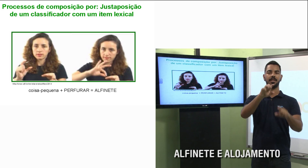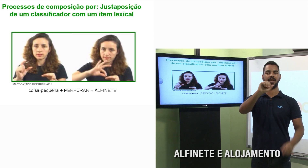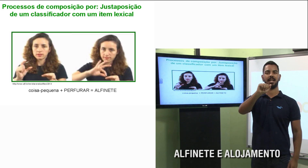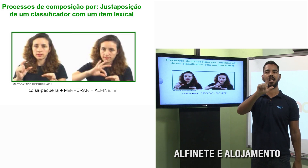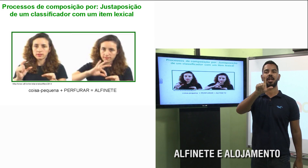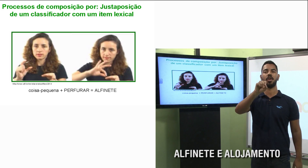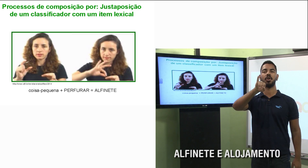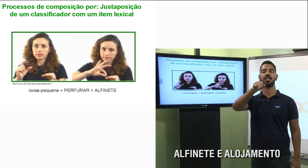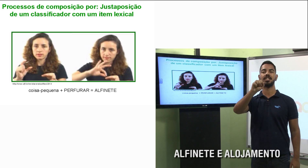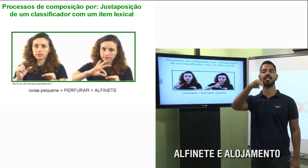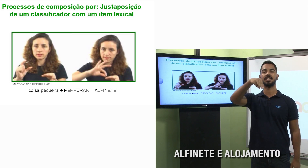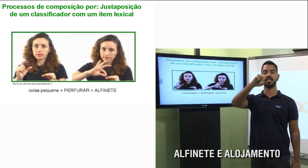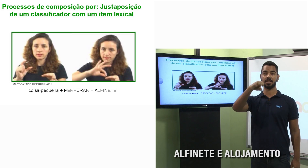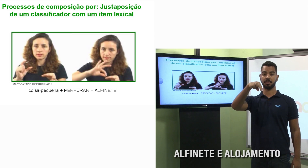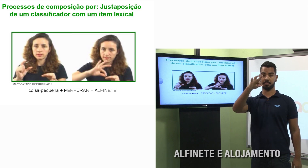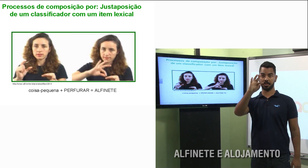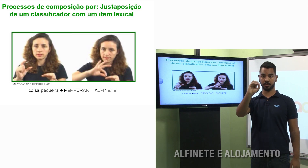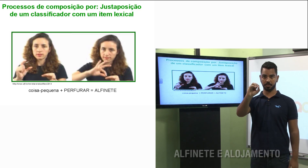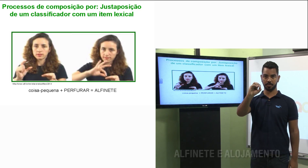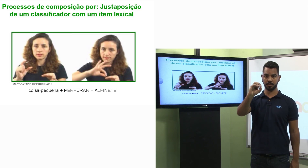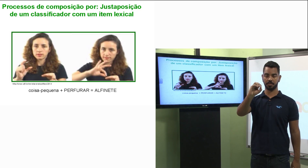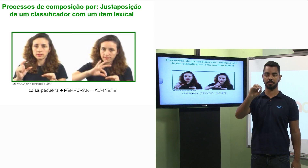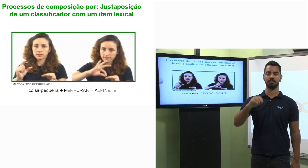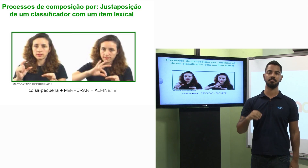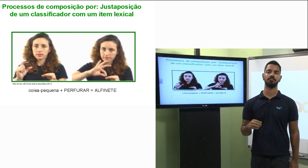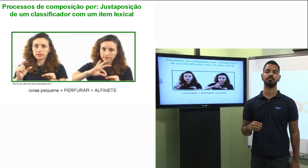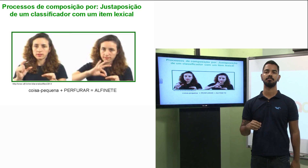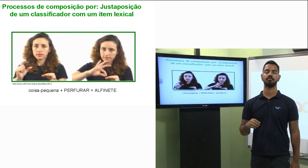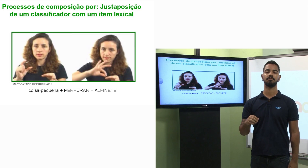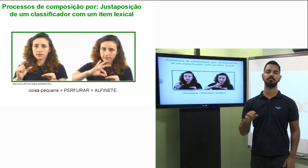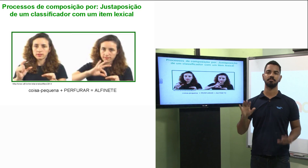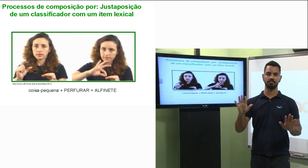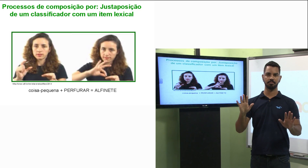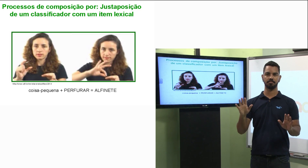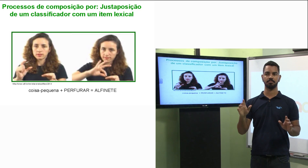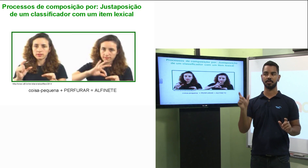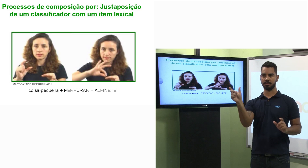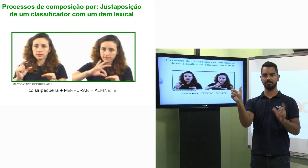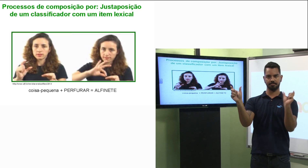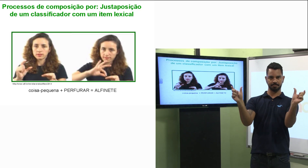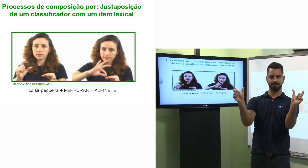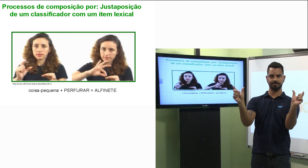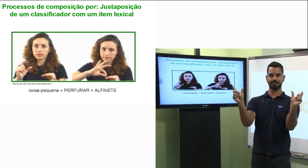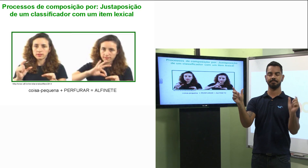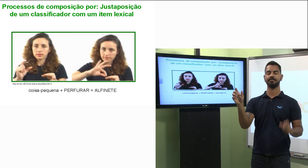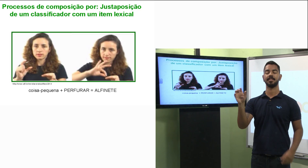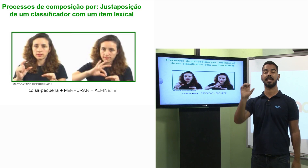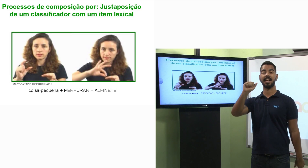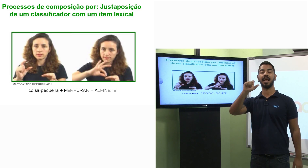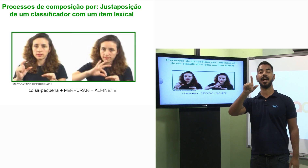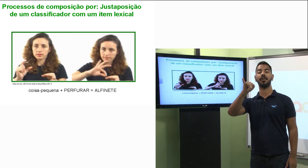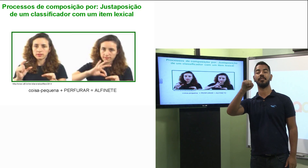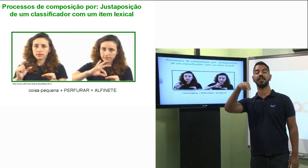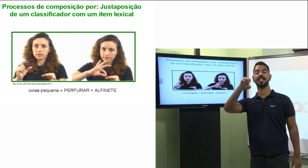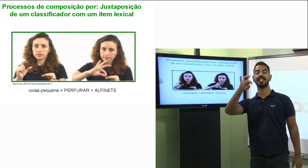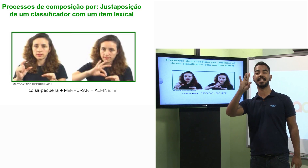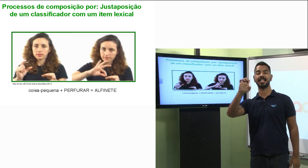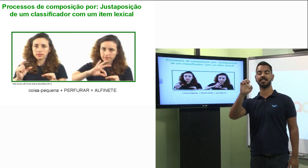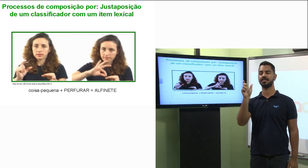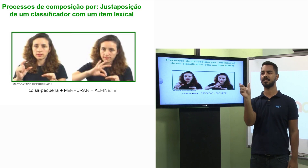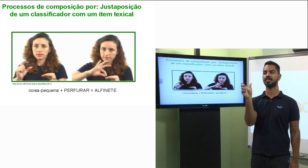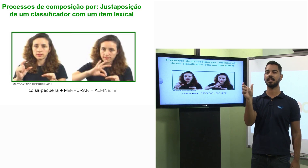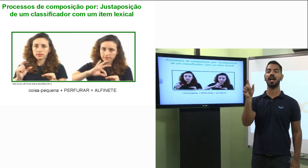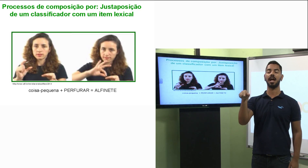Alfinete, no caso, coisa pequena que perfura, certo? E alojamento,